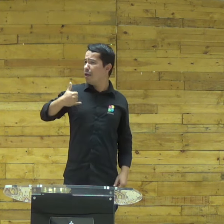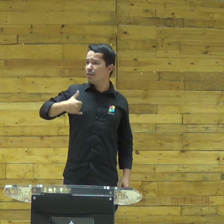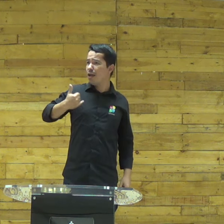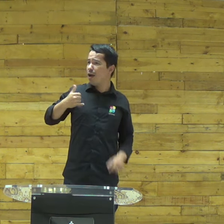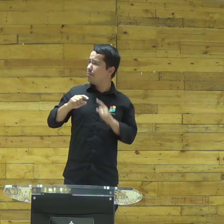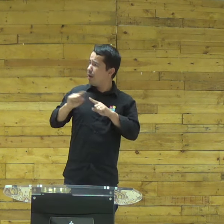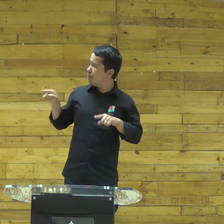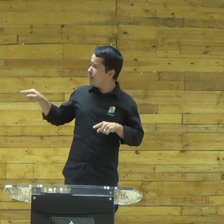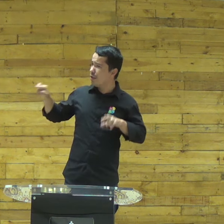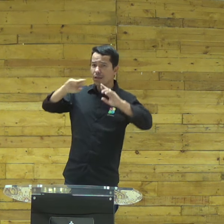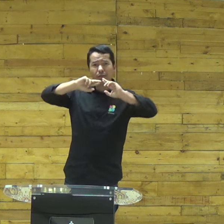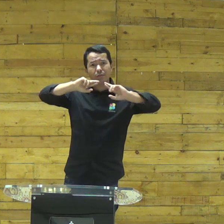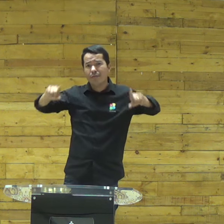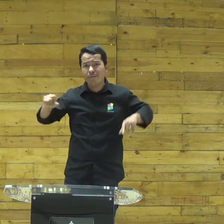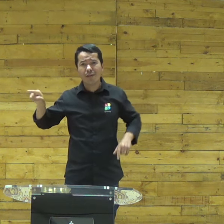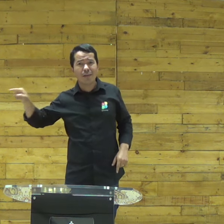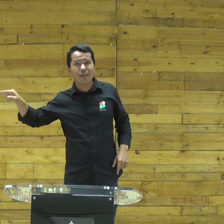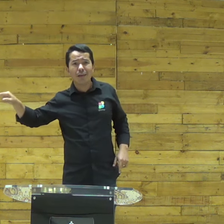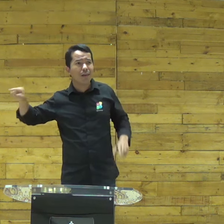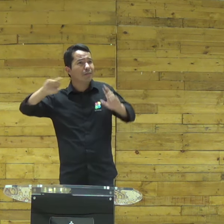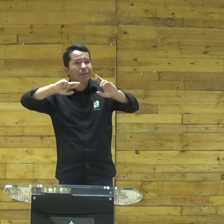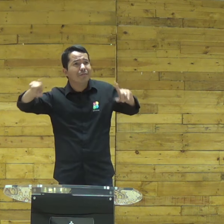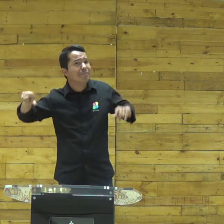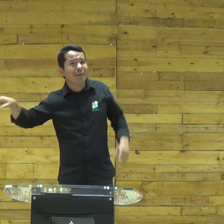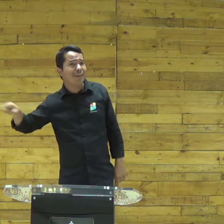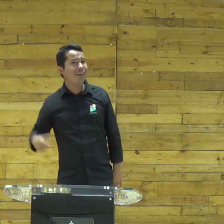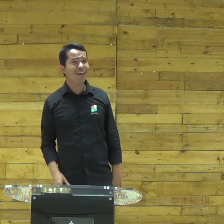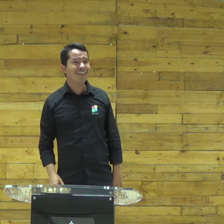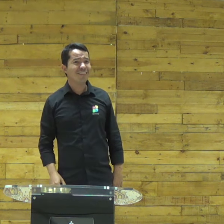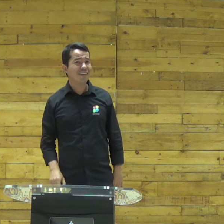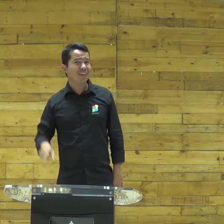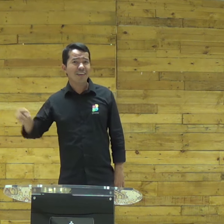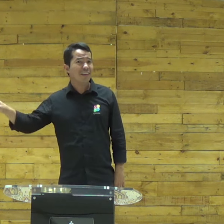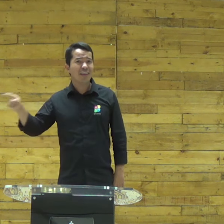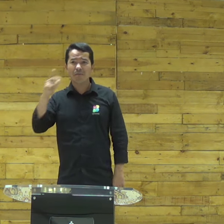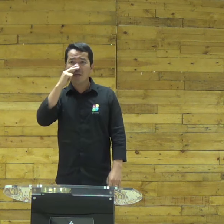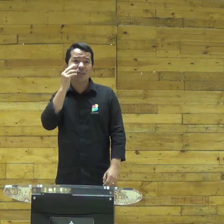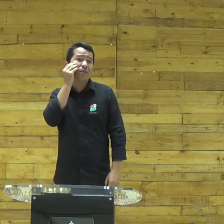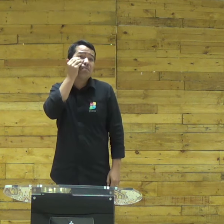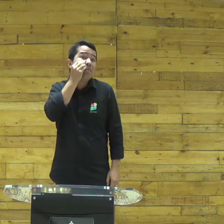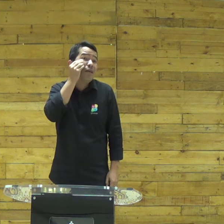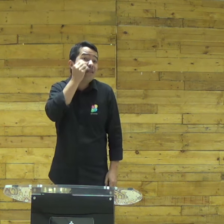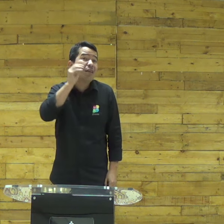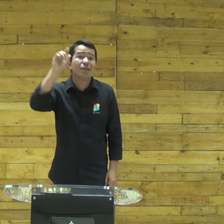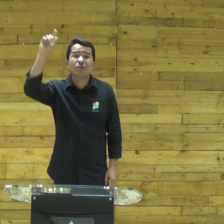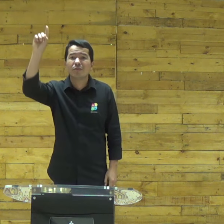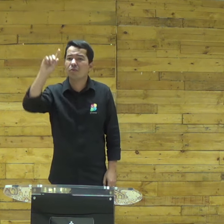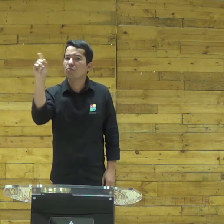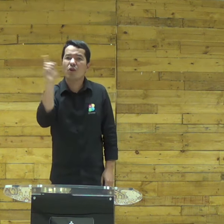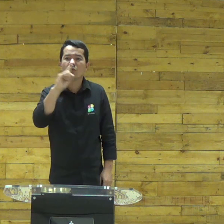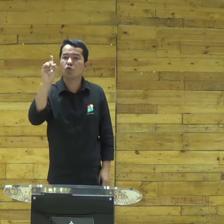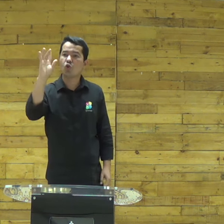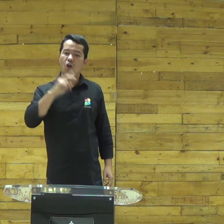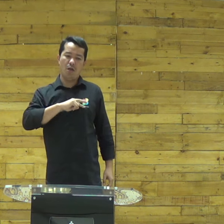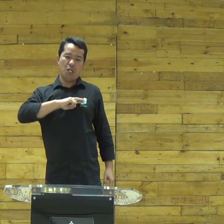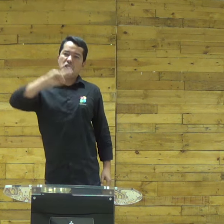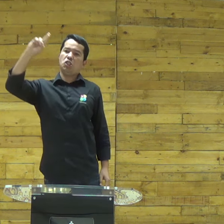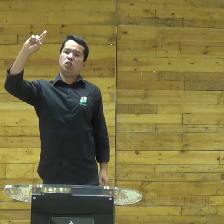Jesus porque parece que ele falou algo parecido com aquilo que eu parece que aquelas experiências aquelas aquele